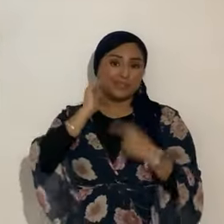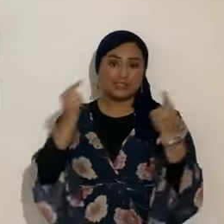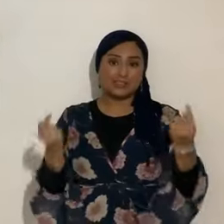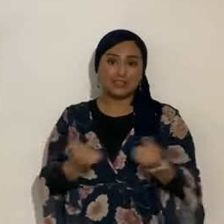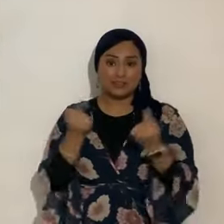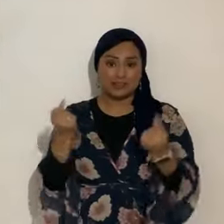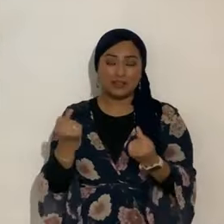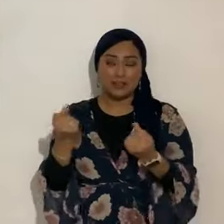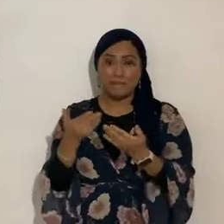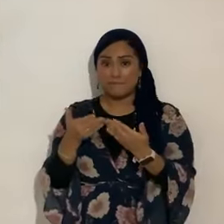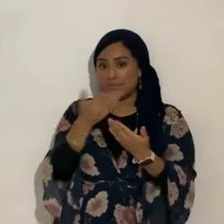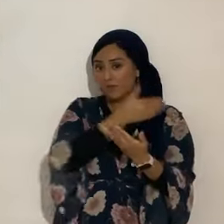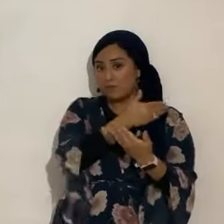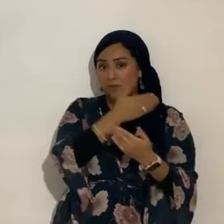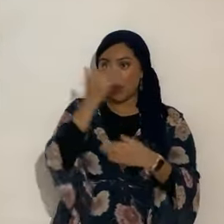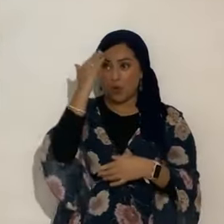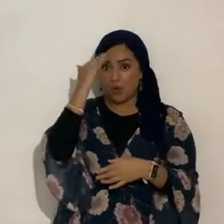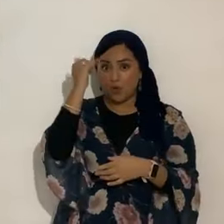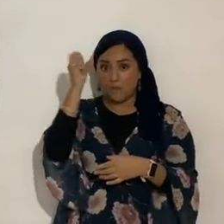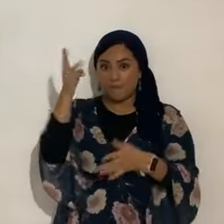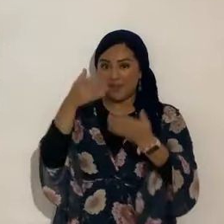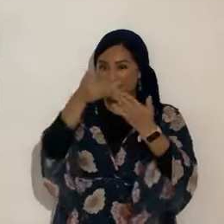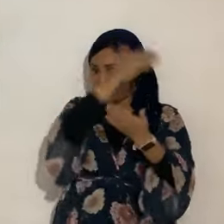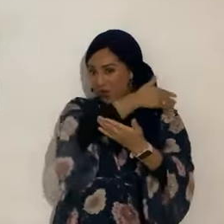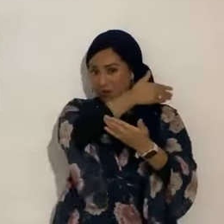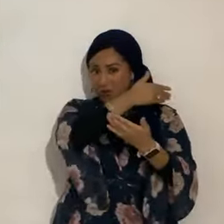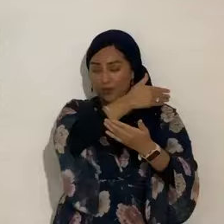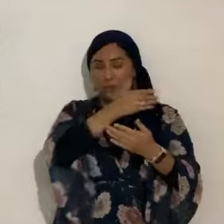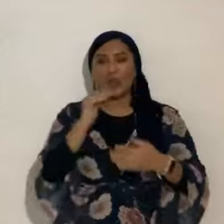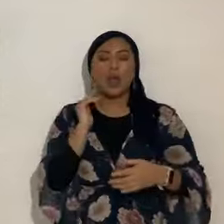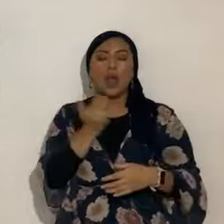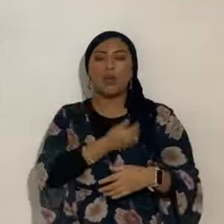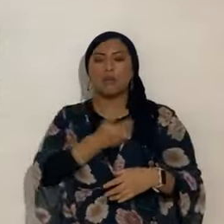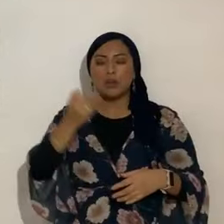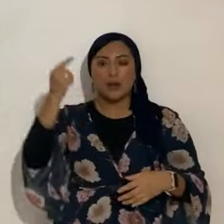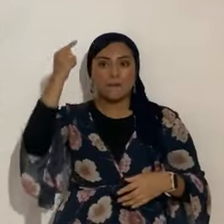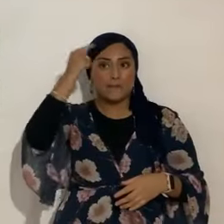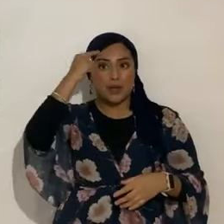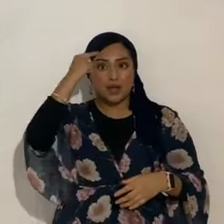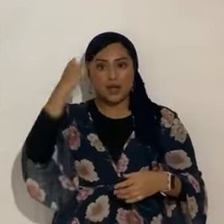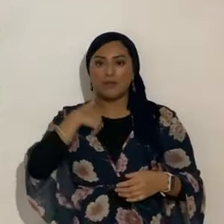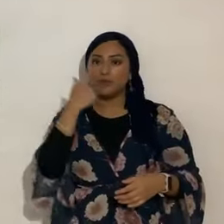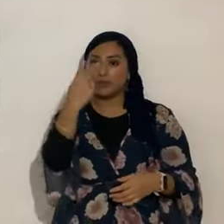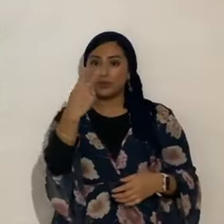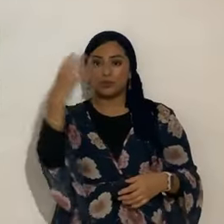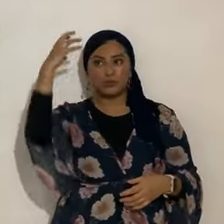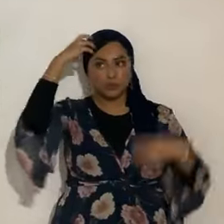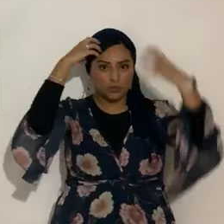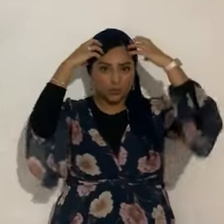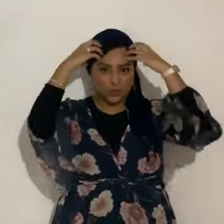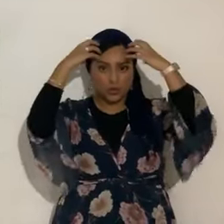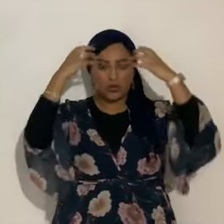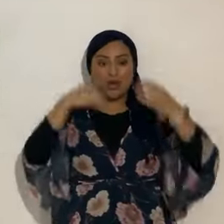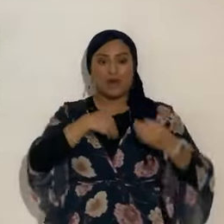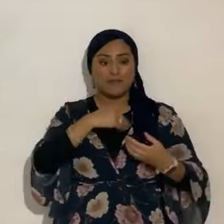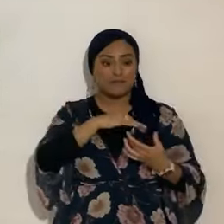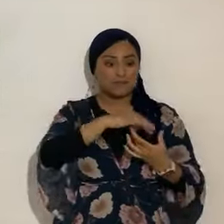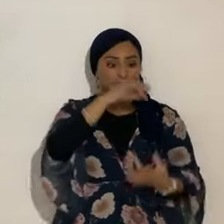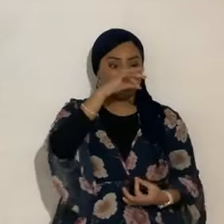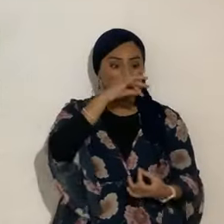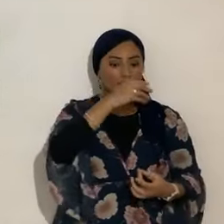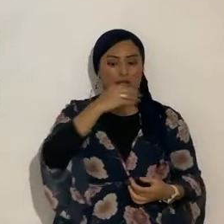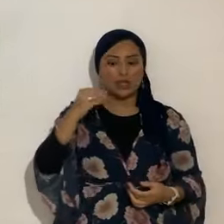antes de conocer a Yahshua, arrepentirnos y apartarnos de nuestros pecados, nuestra mente consistía en dos partes: espíritu y